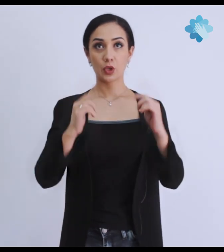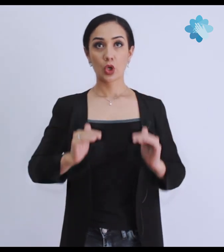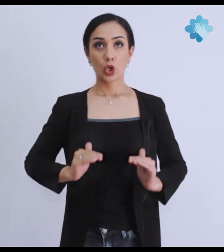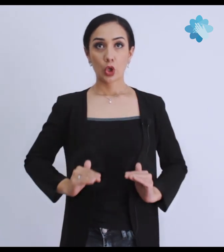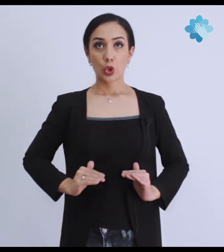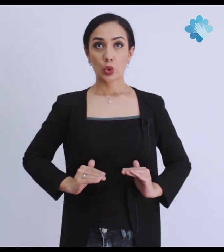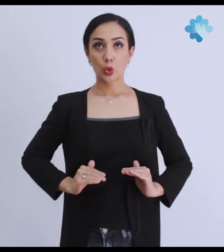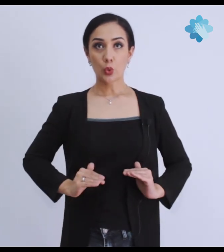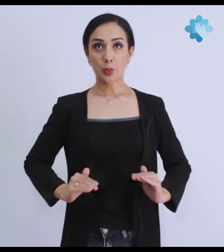юбка